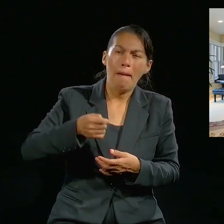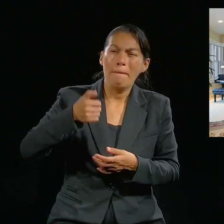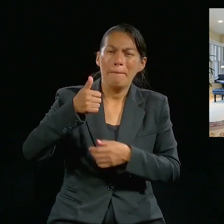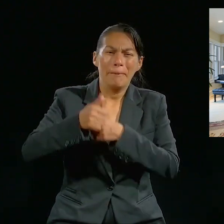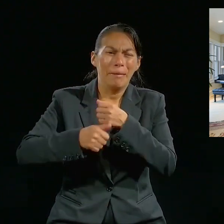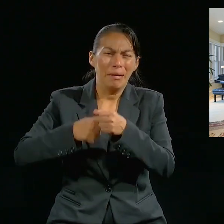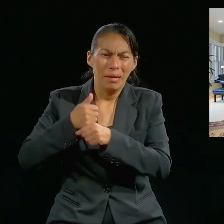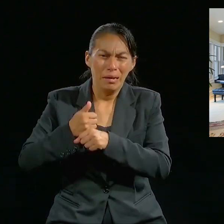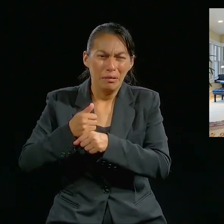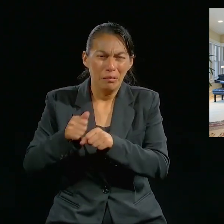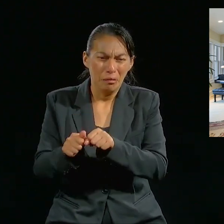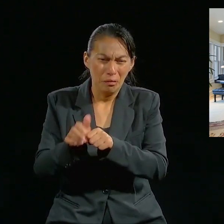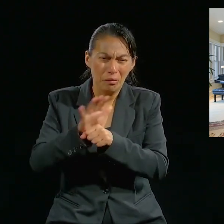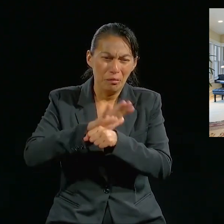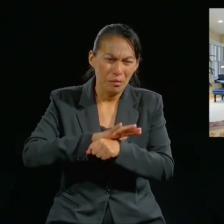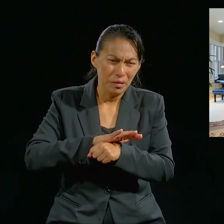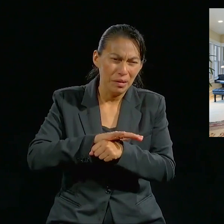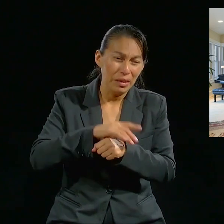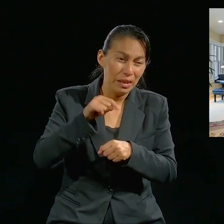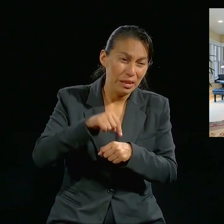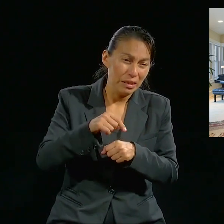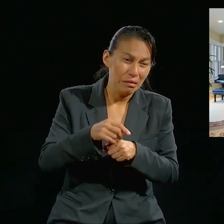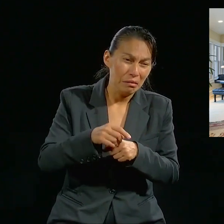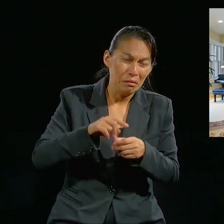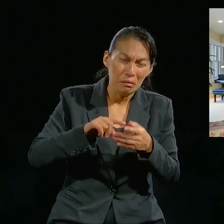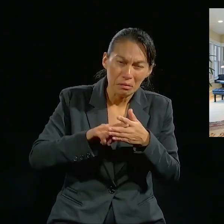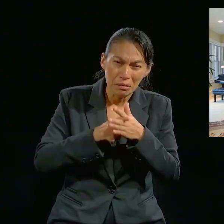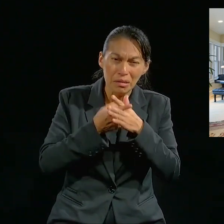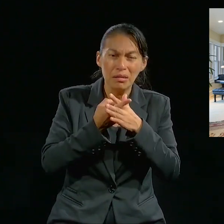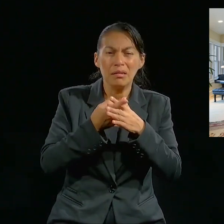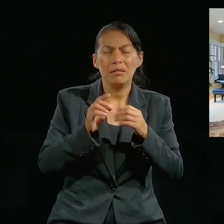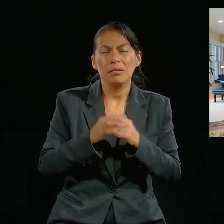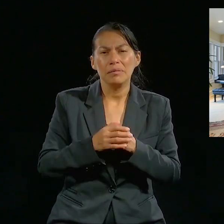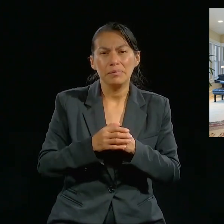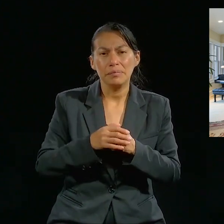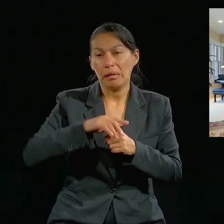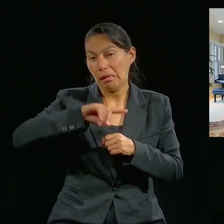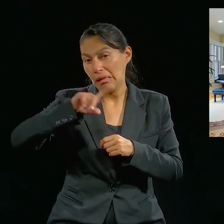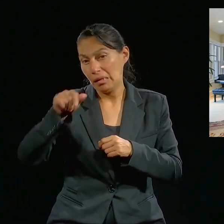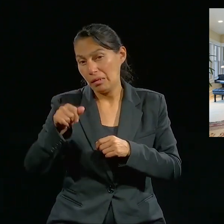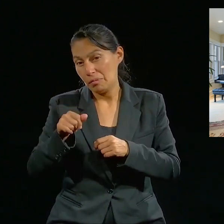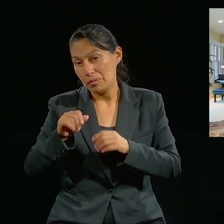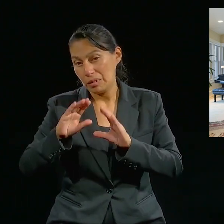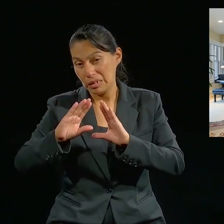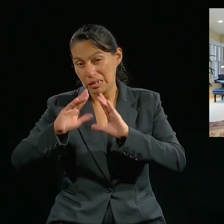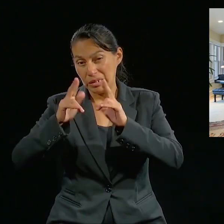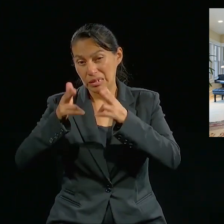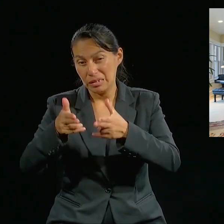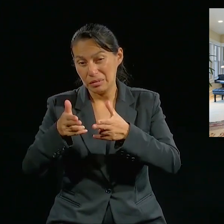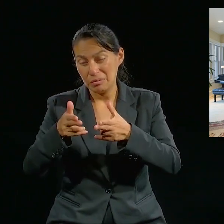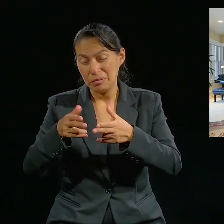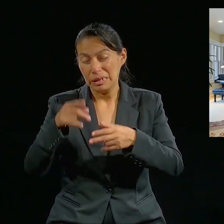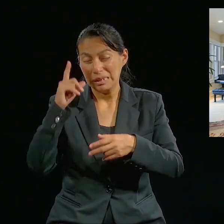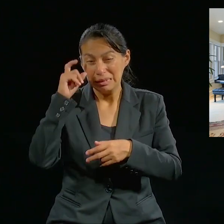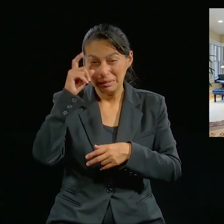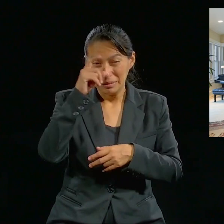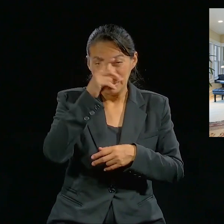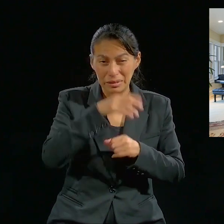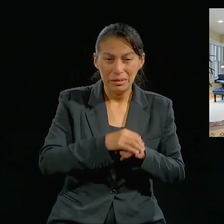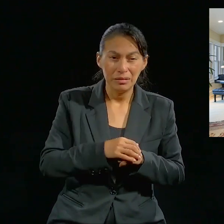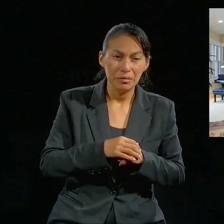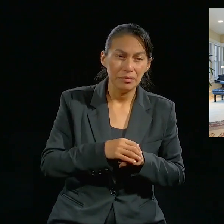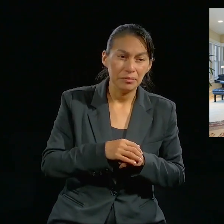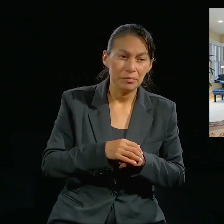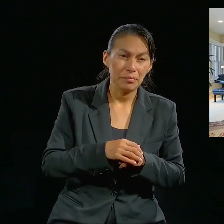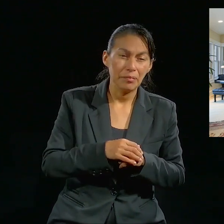primer año y los primeros casos en México, luego los primeros casos en Chiapas, e imaginar que